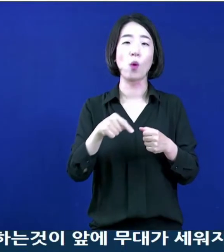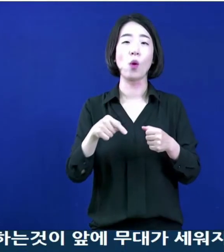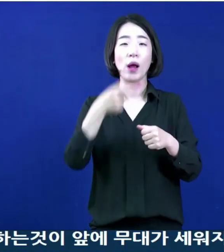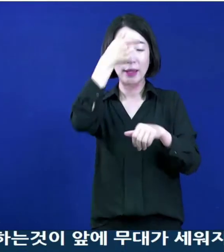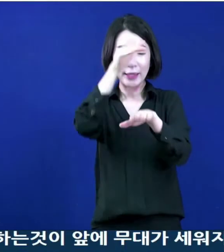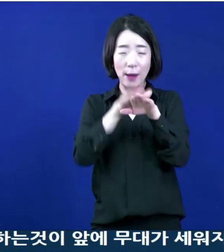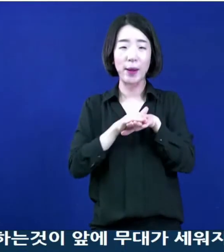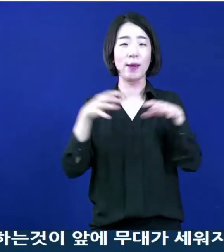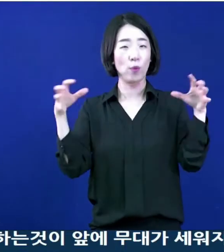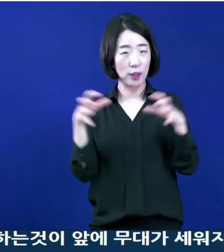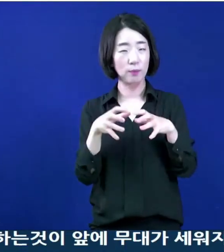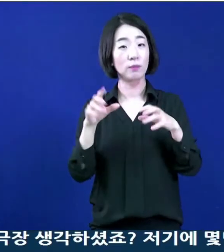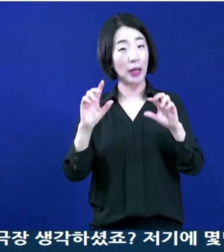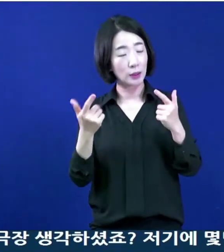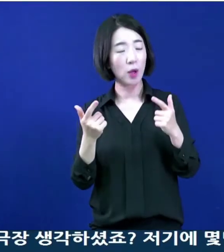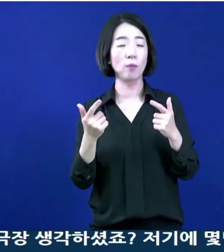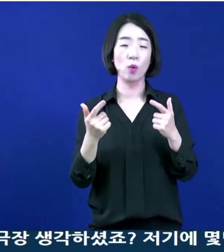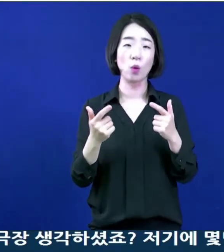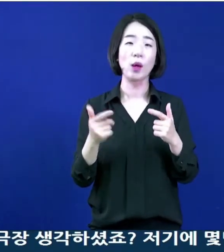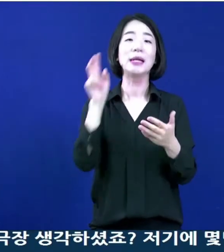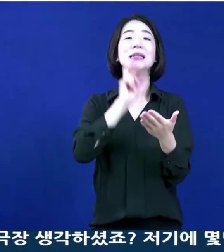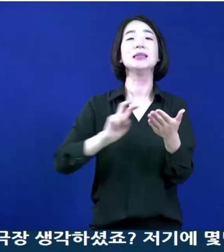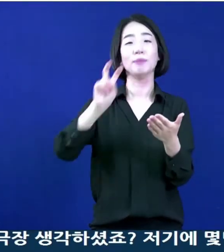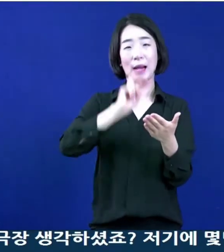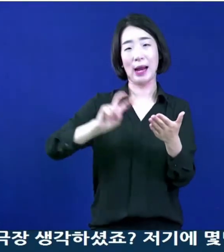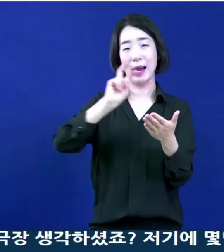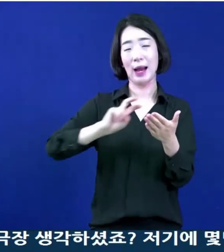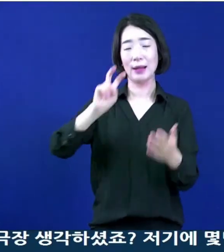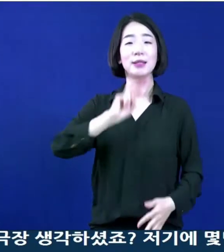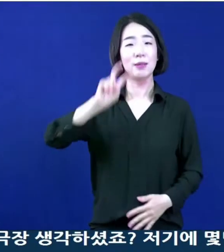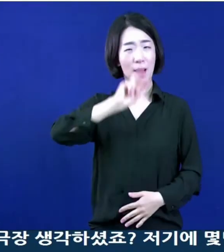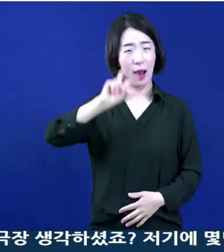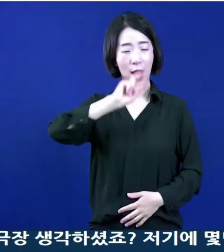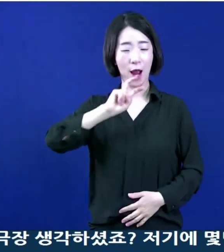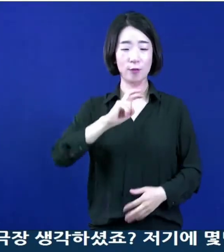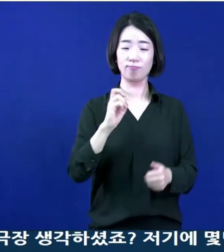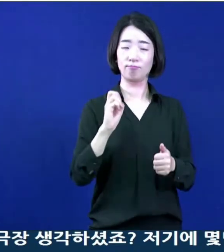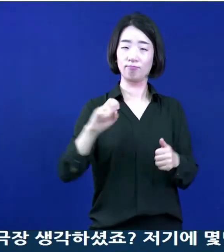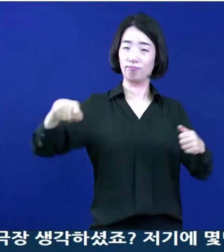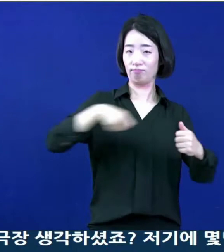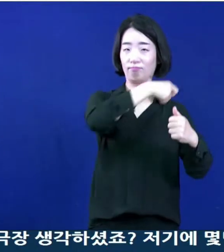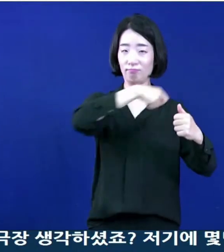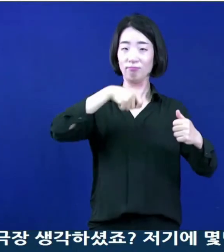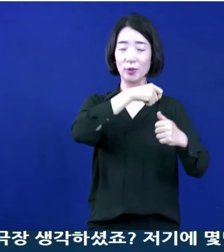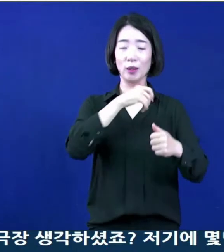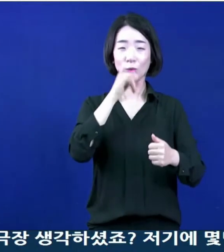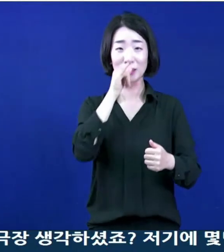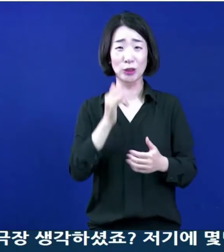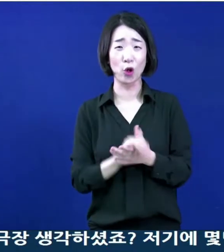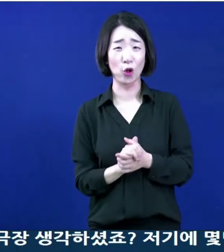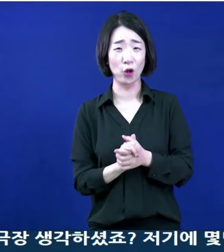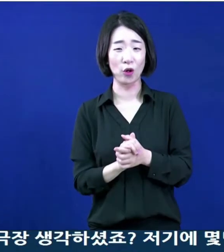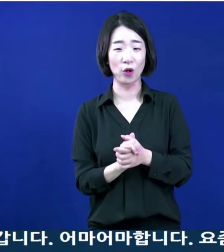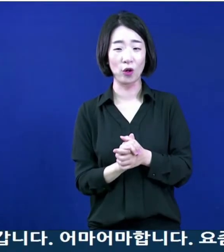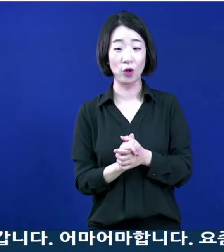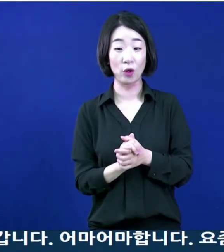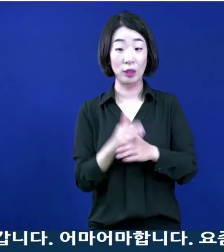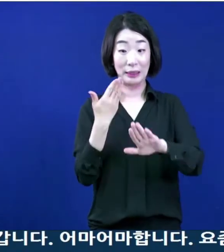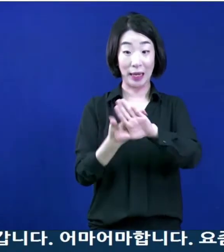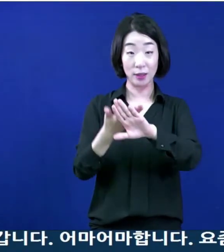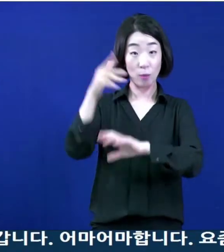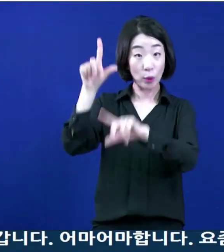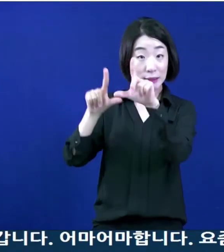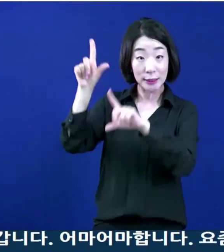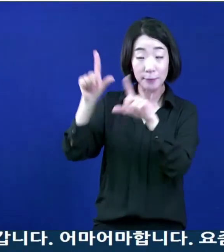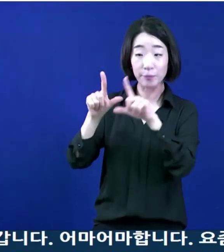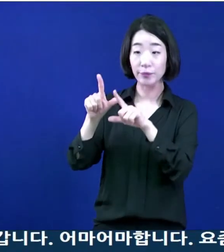하면 멋있습니다. 제법 멋있습니다. 저 연극장이 지금도 있습니다. 다른 각도에서 저걸 보여드릴게요.